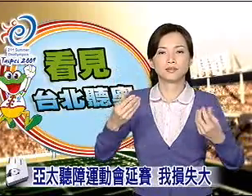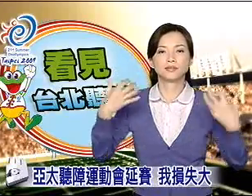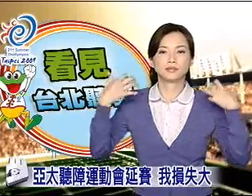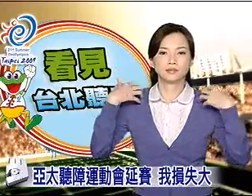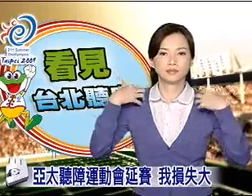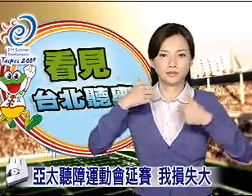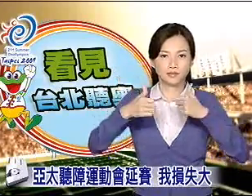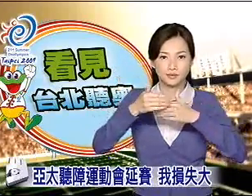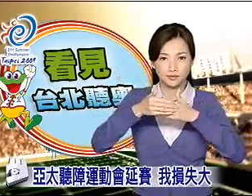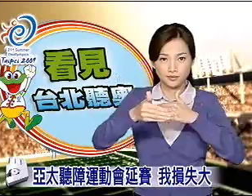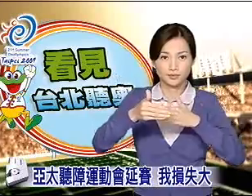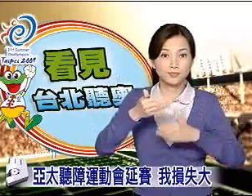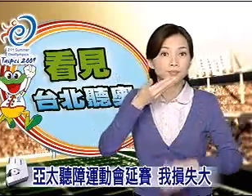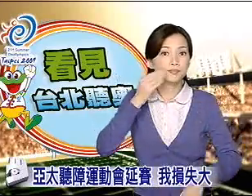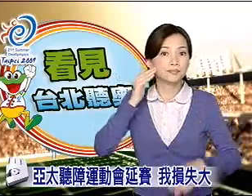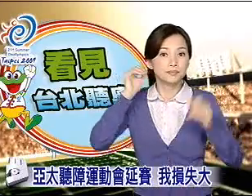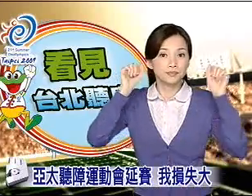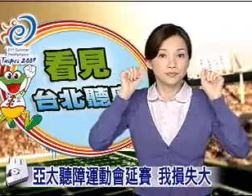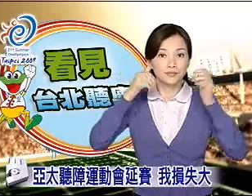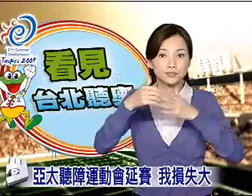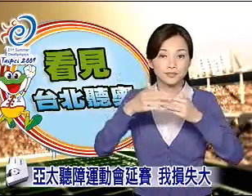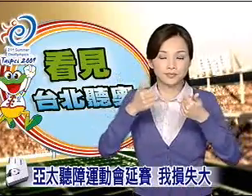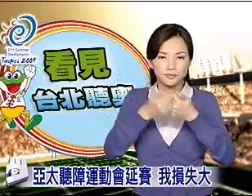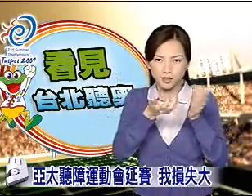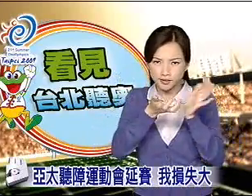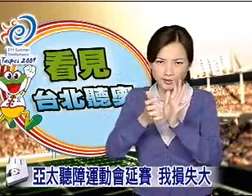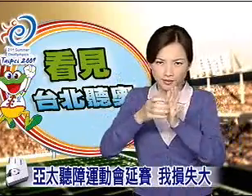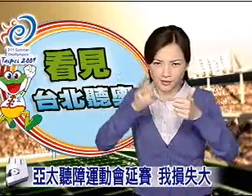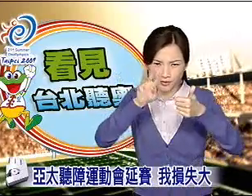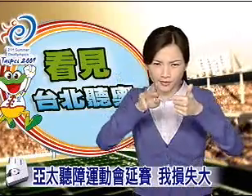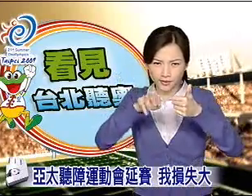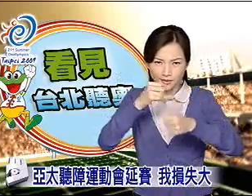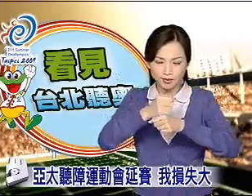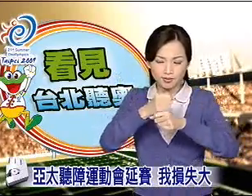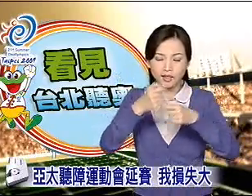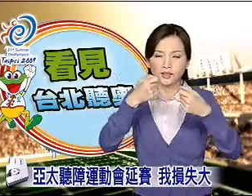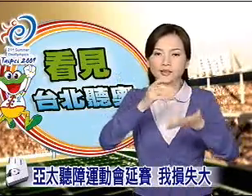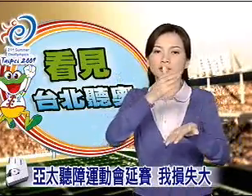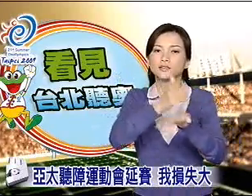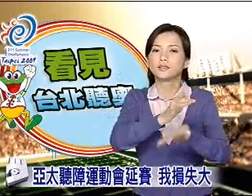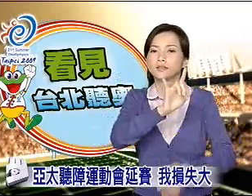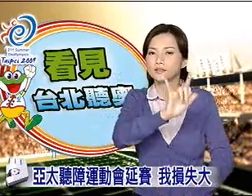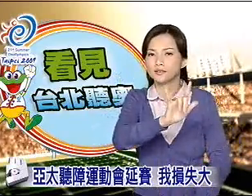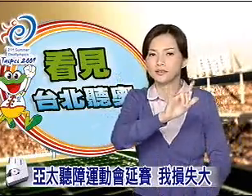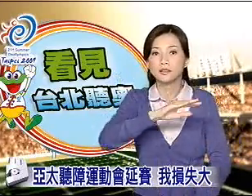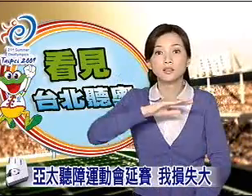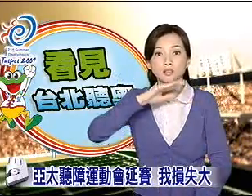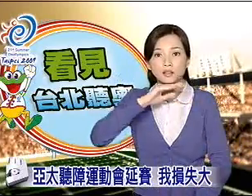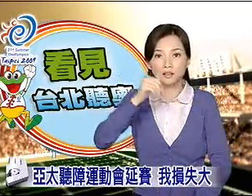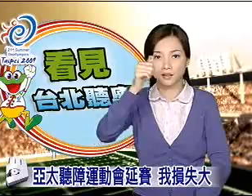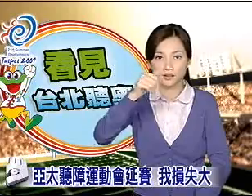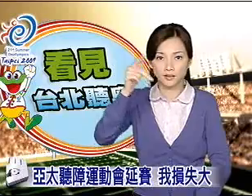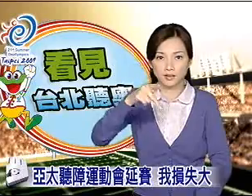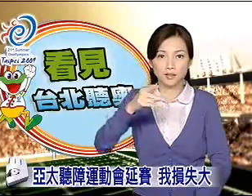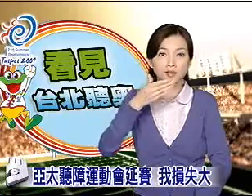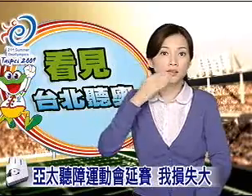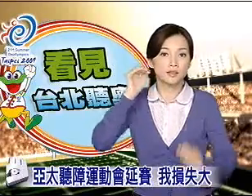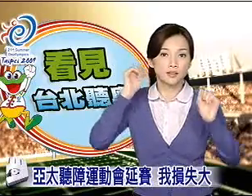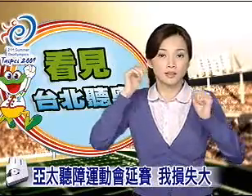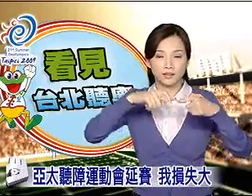告，所以负责参赛事宜的听障体协已经暂停筹备以及集训工作，等待亚太听障体育运动联盟